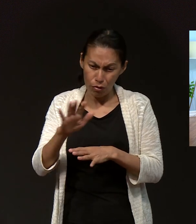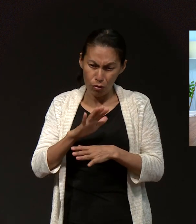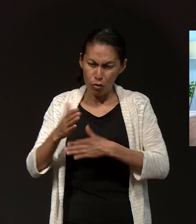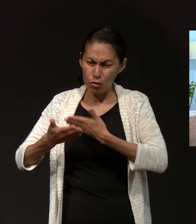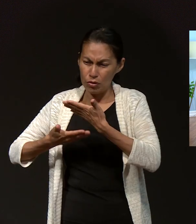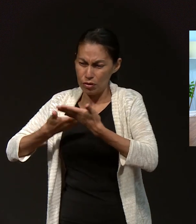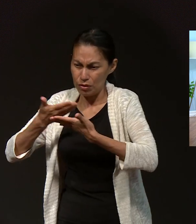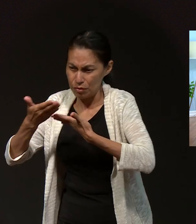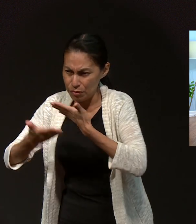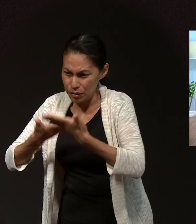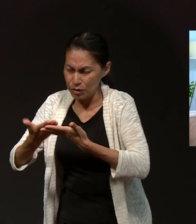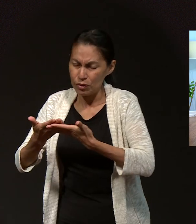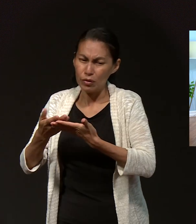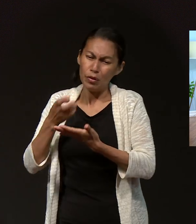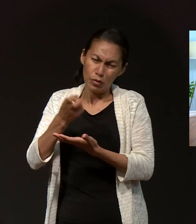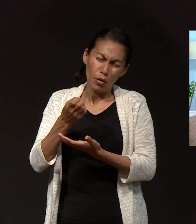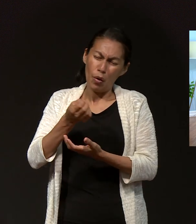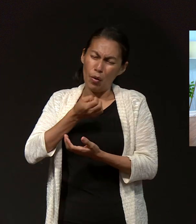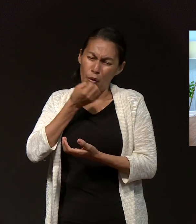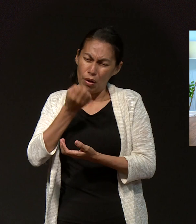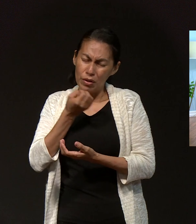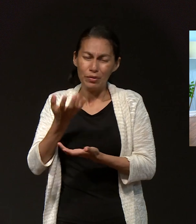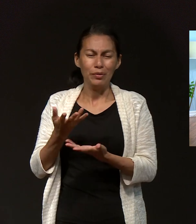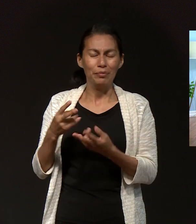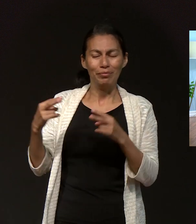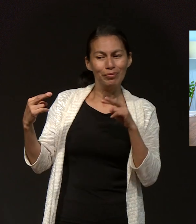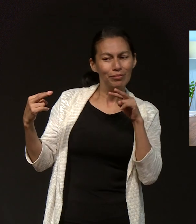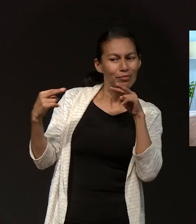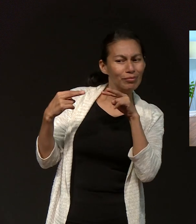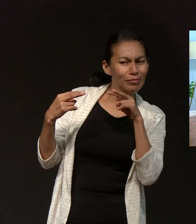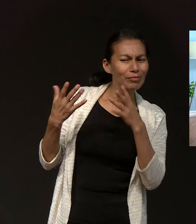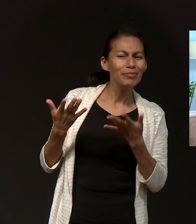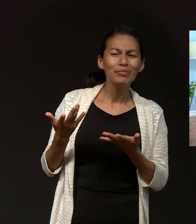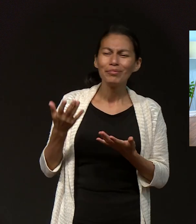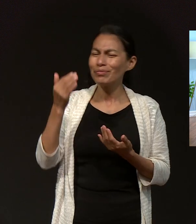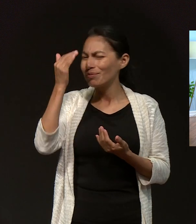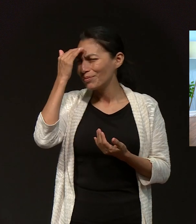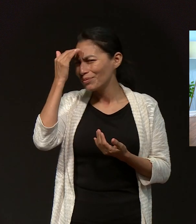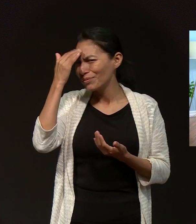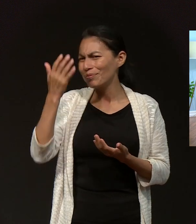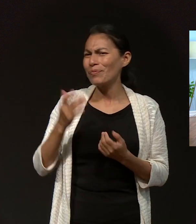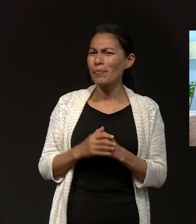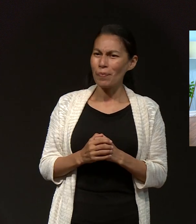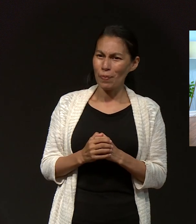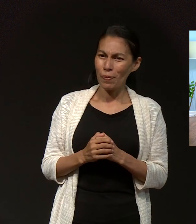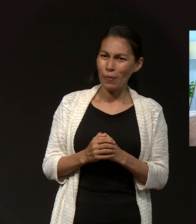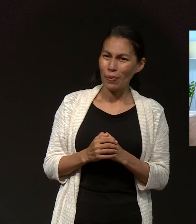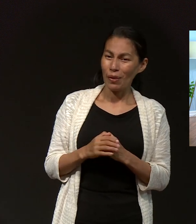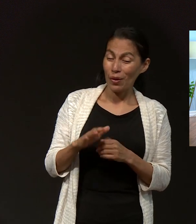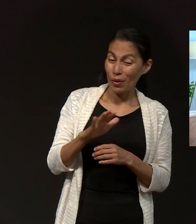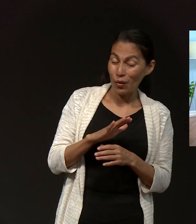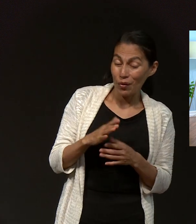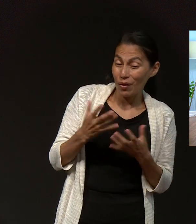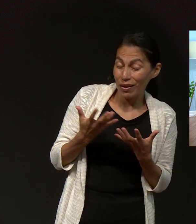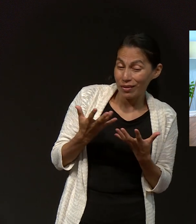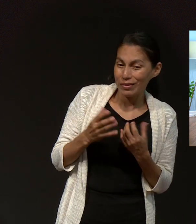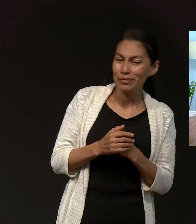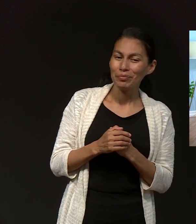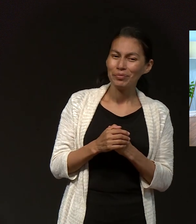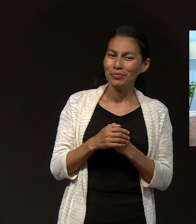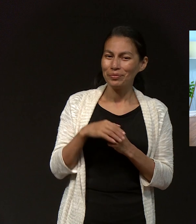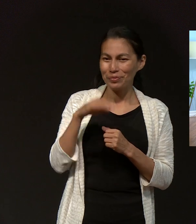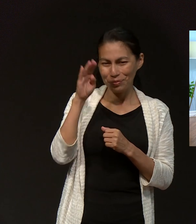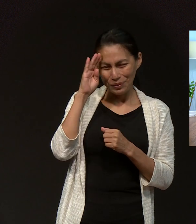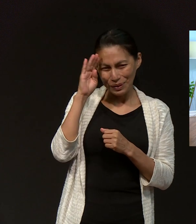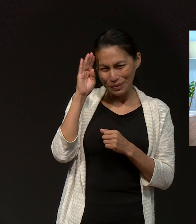mezclado con mucha oración cuando se iban conociendo, esas miradas, esas incógnitas.